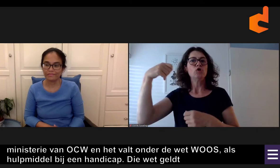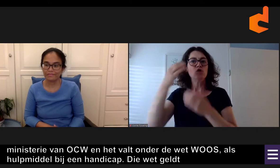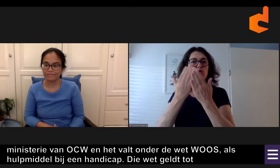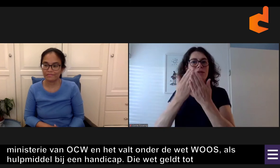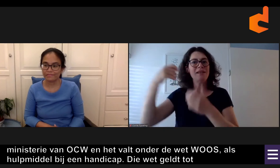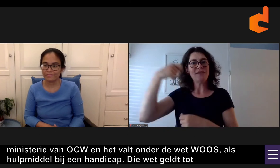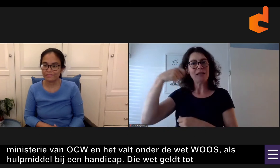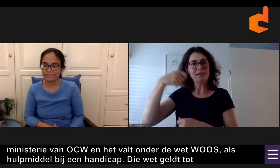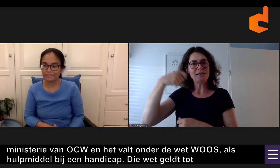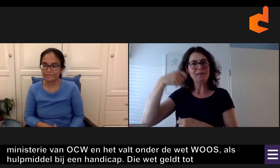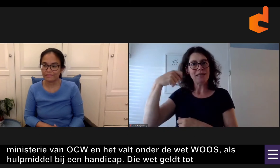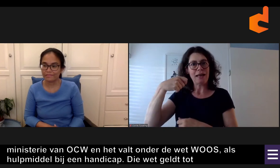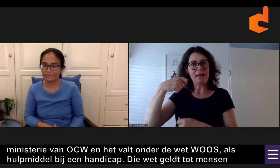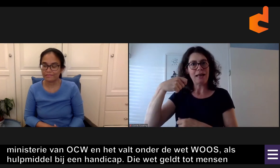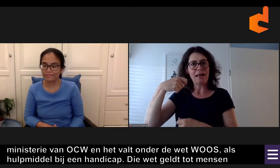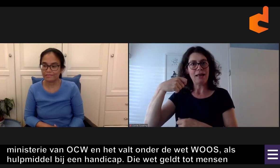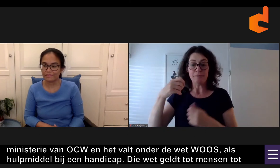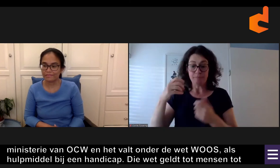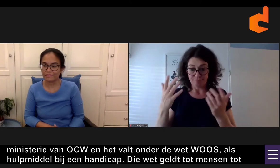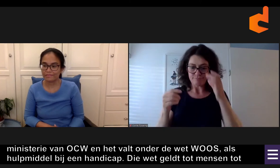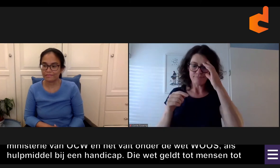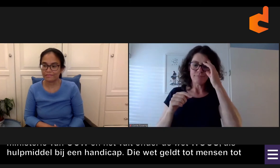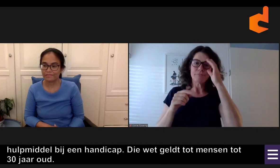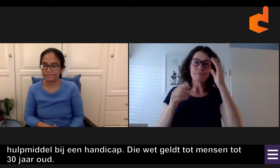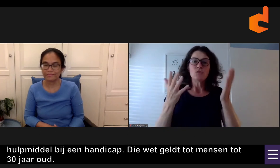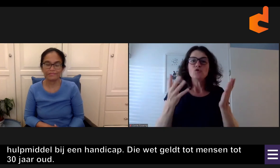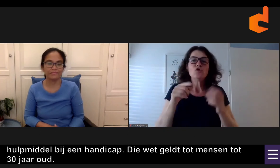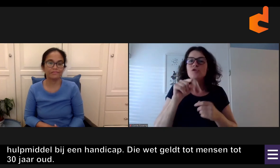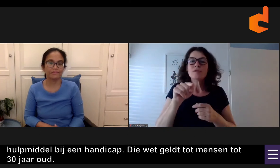jaar oud zijn. Dat heeft te maken met de studiefinanciering.